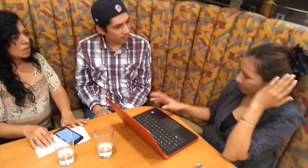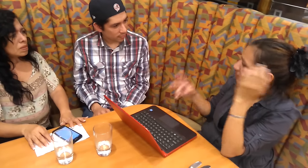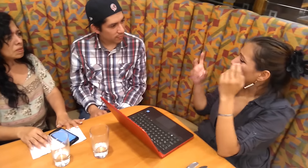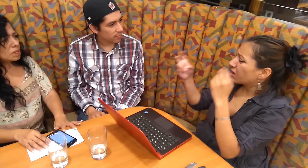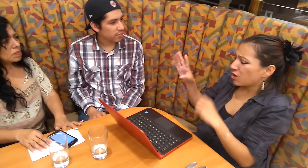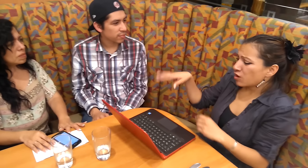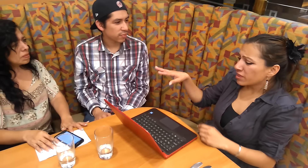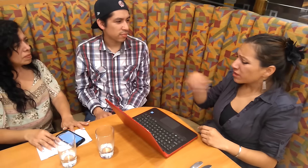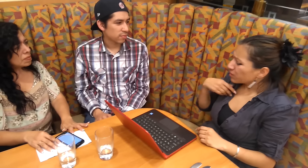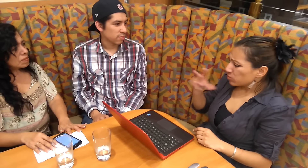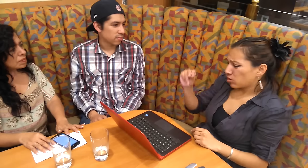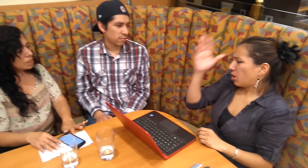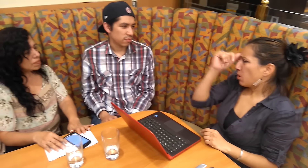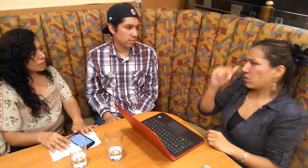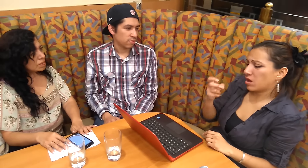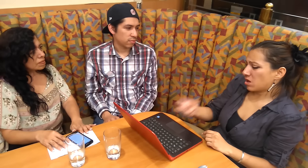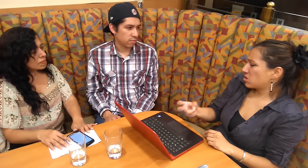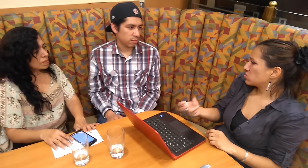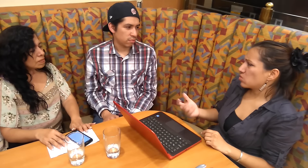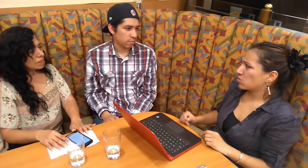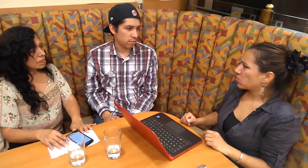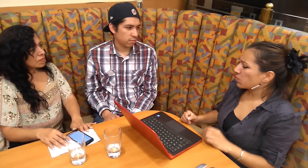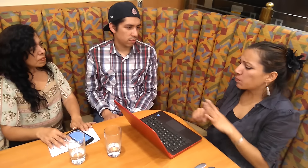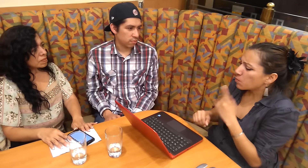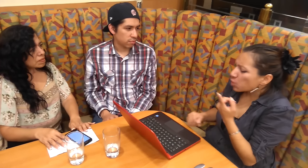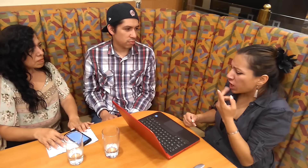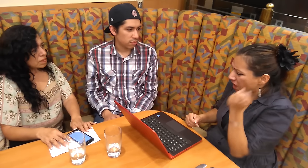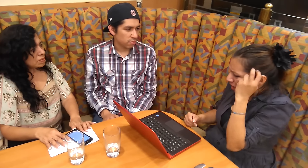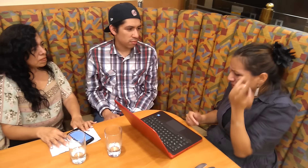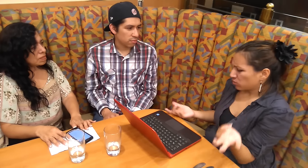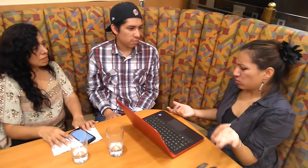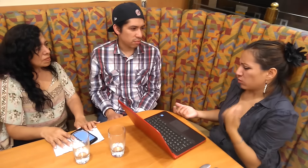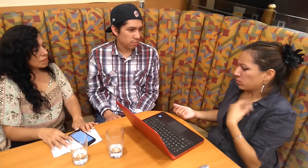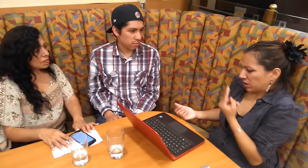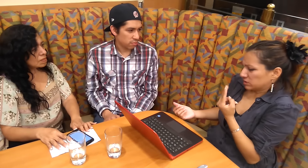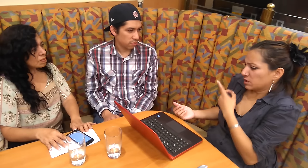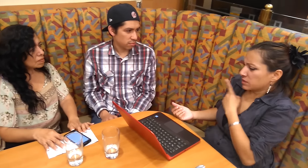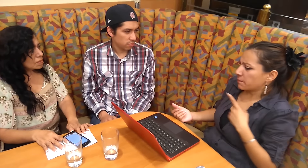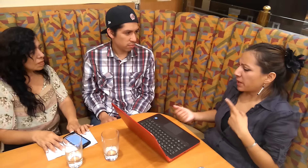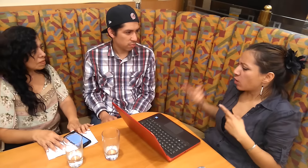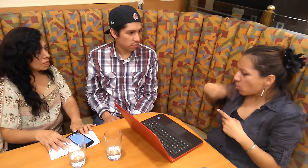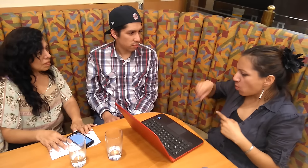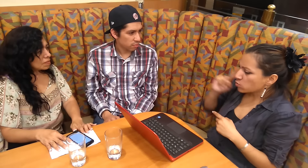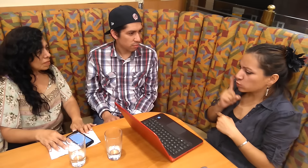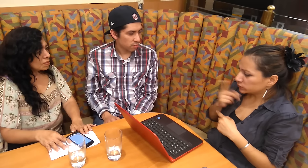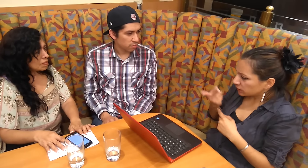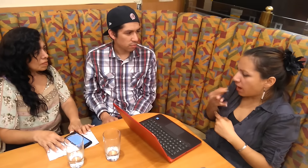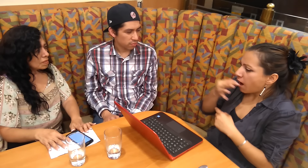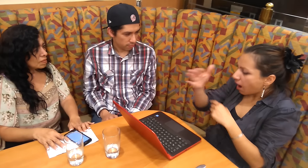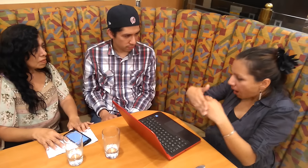nosotros. Oye, pero no estoy de acuerdo con esa ley. ¿Para qué obligarnos a poner el implante coclear?